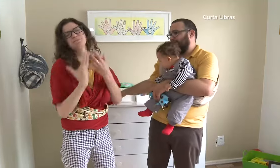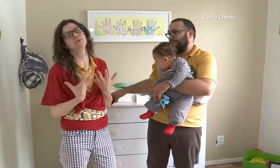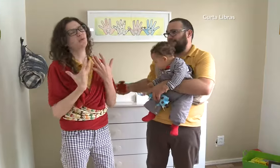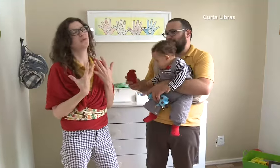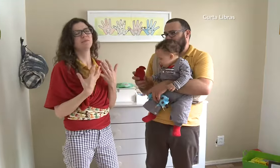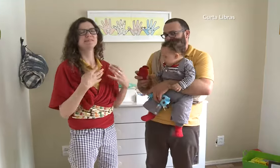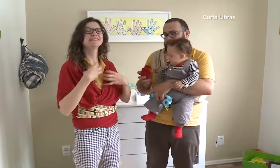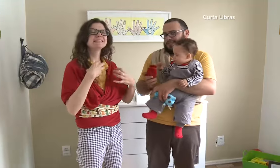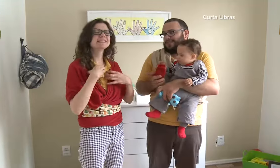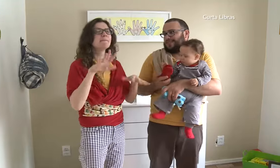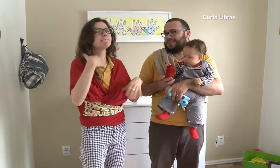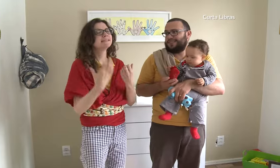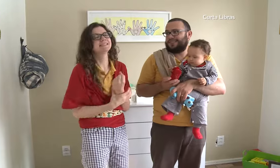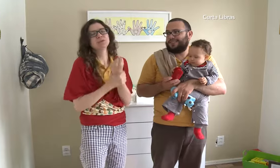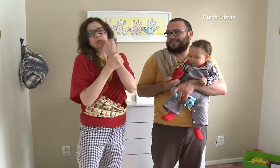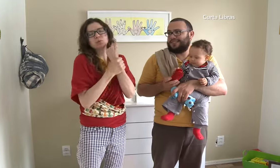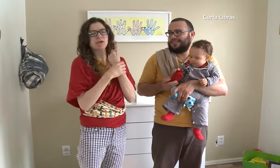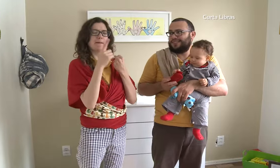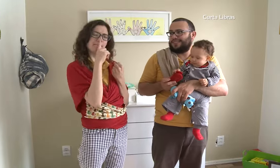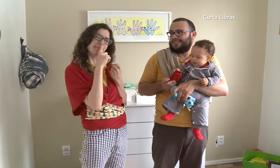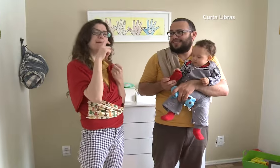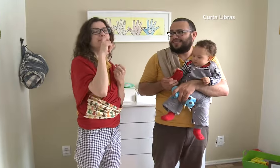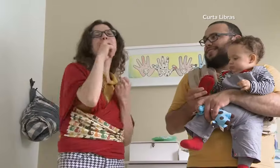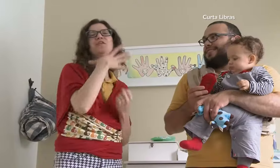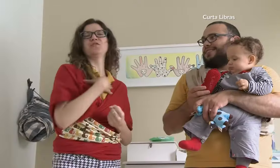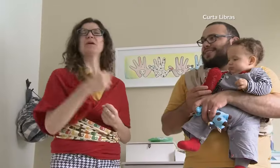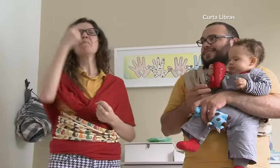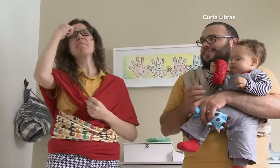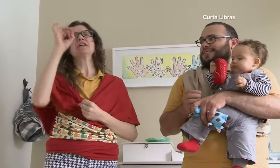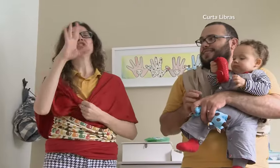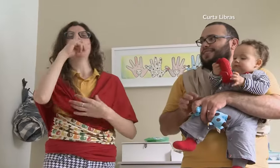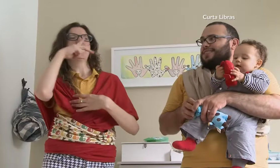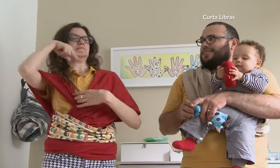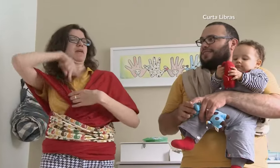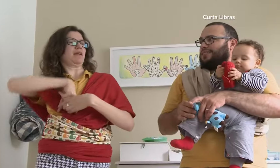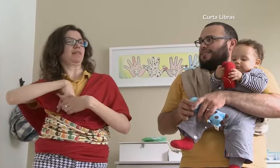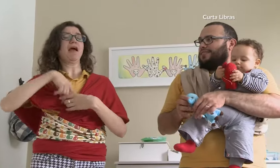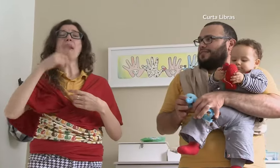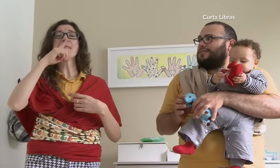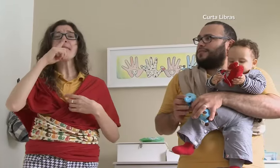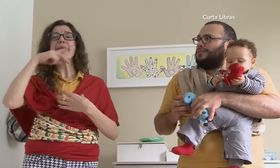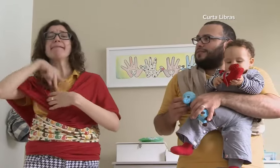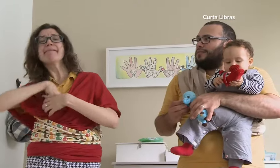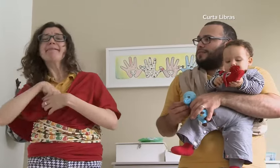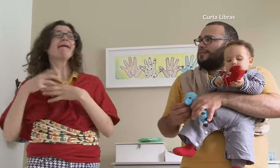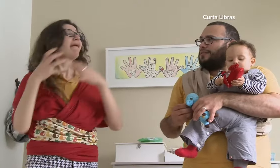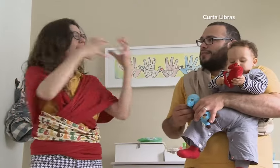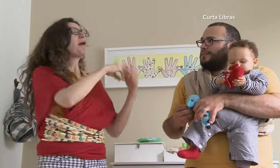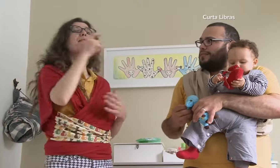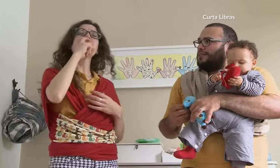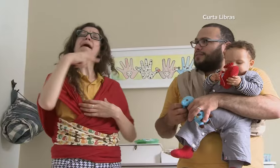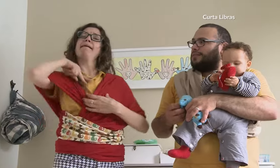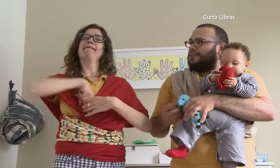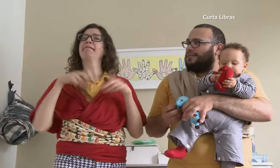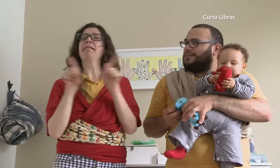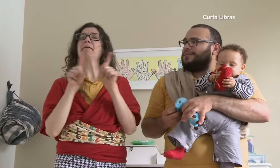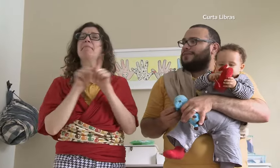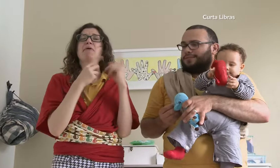modelo, que é um método muito bom. O bebê se sente mais seguro. É legal tanto para os pais quanto para o bebê. Não é só cômodo para a mãe,